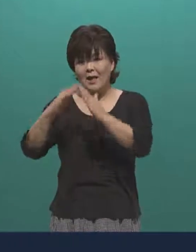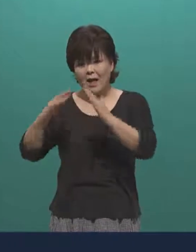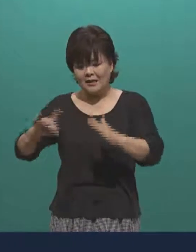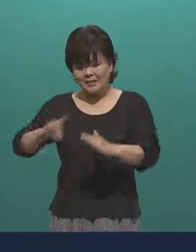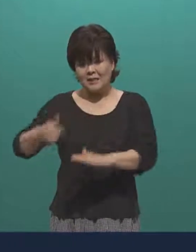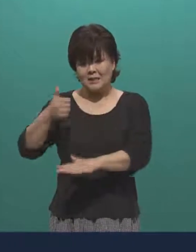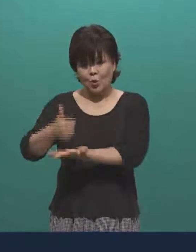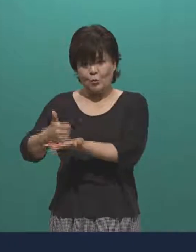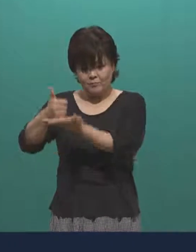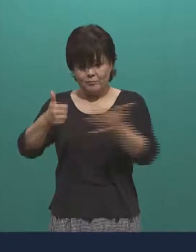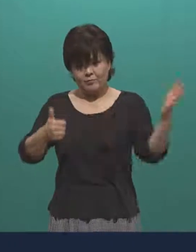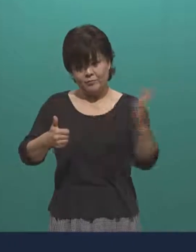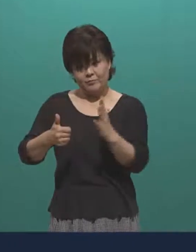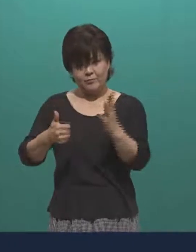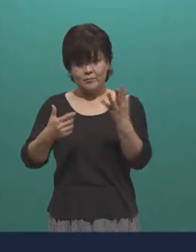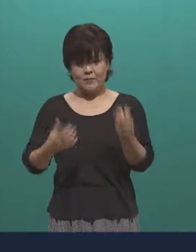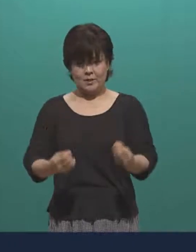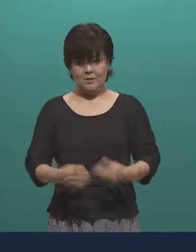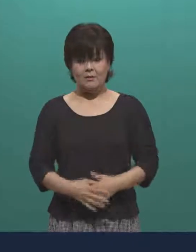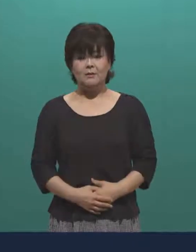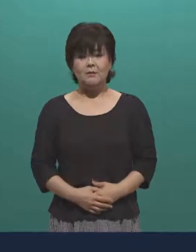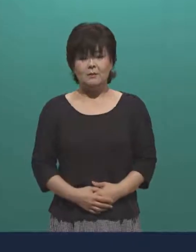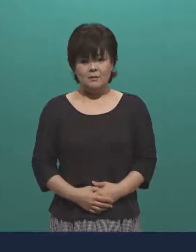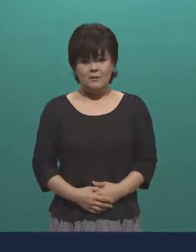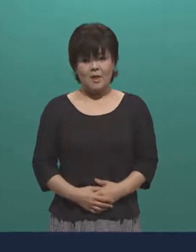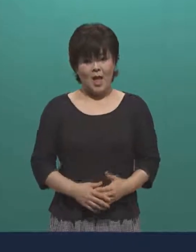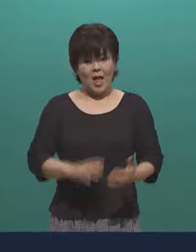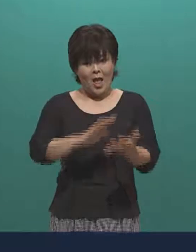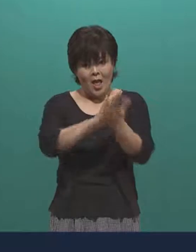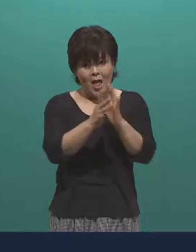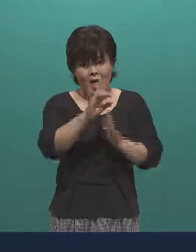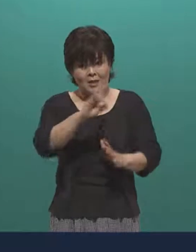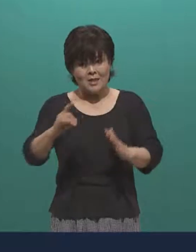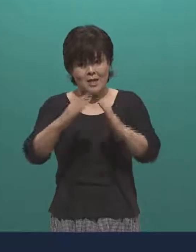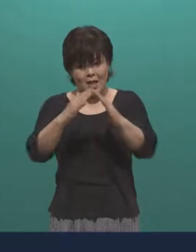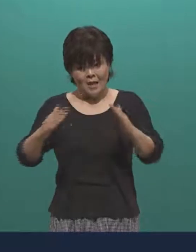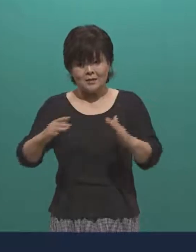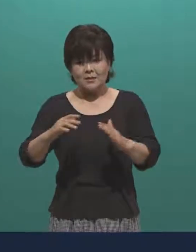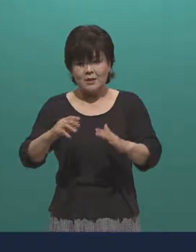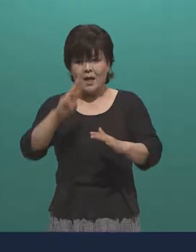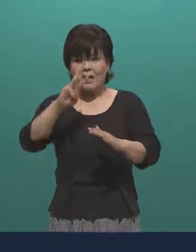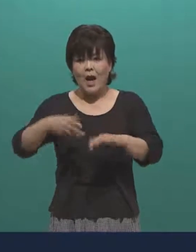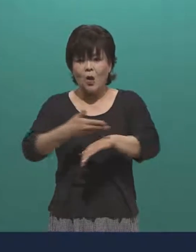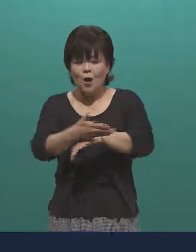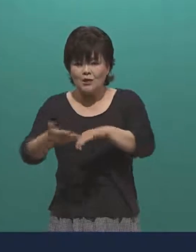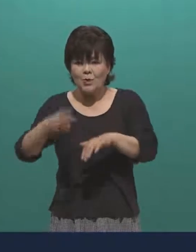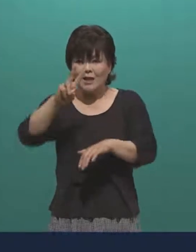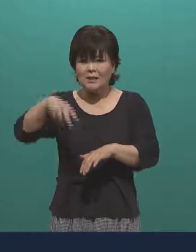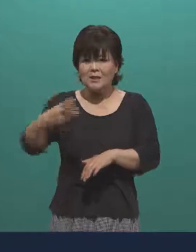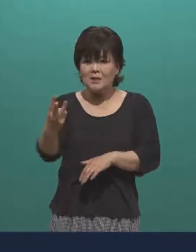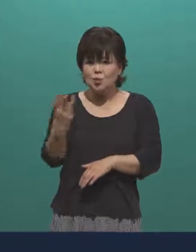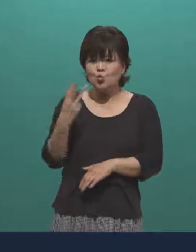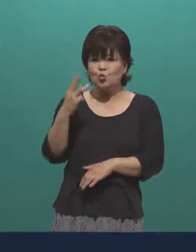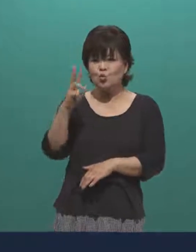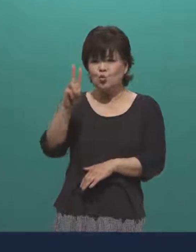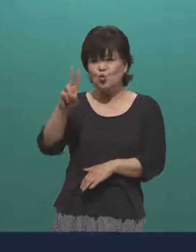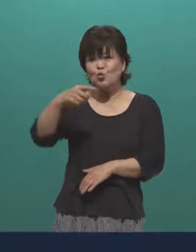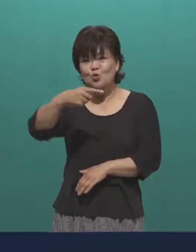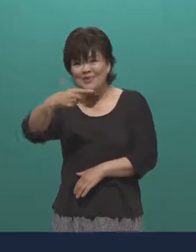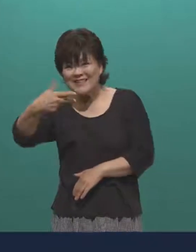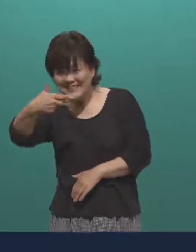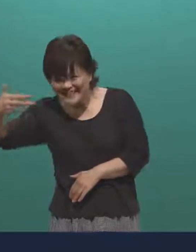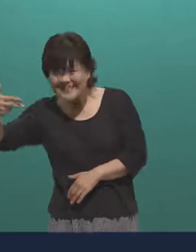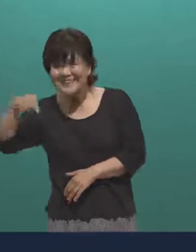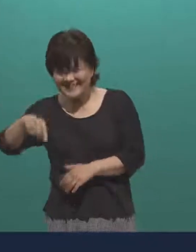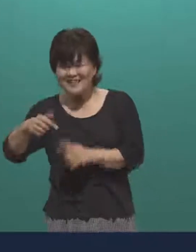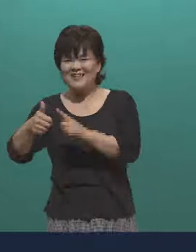滋賀県議会の議長を表敬訪問しました。県議会の川島隆二議長を表敬